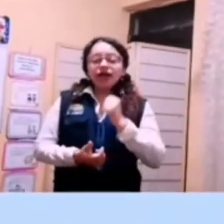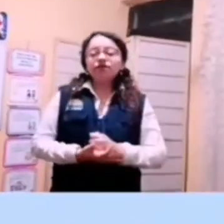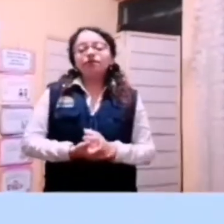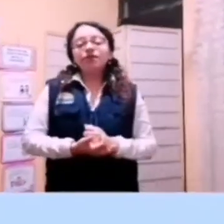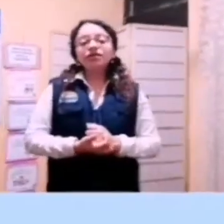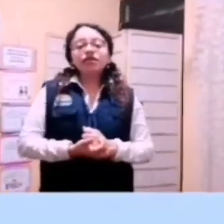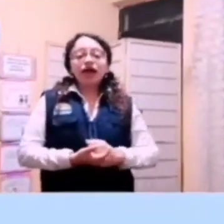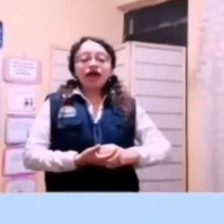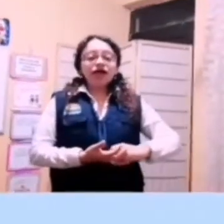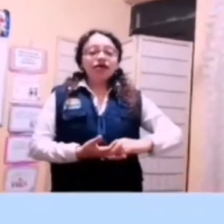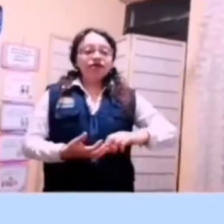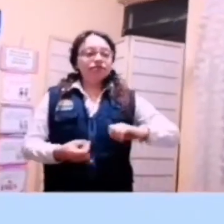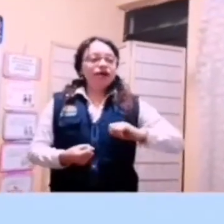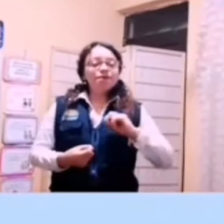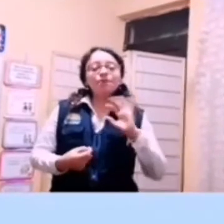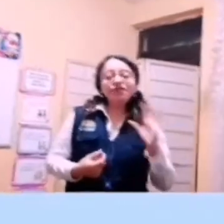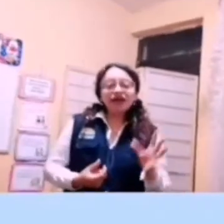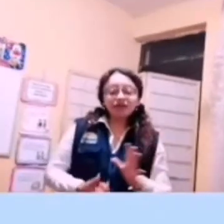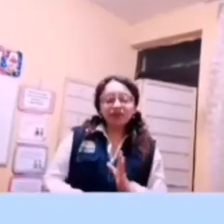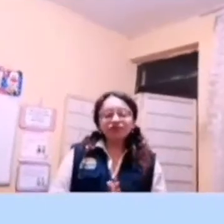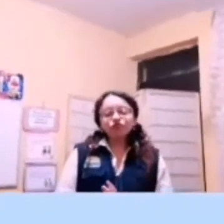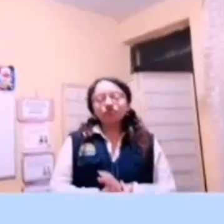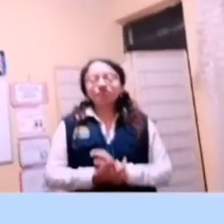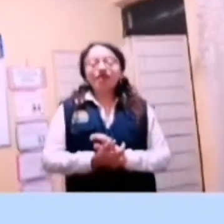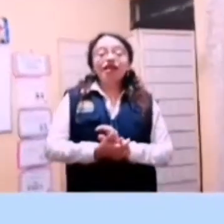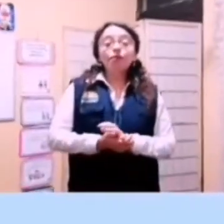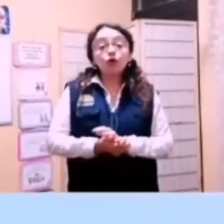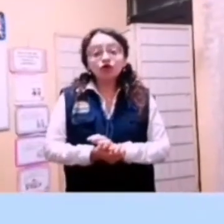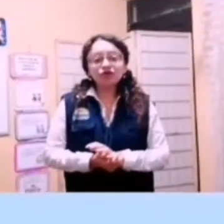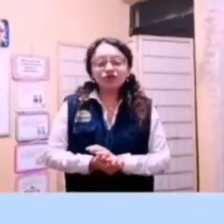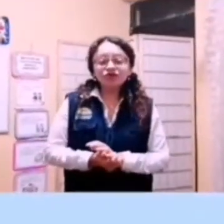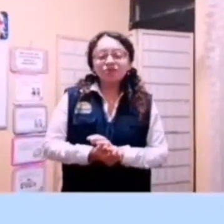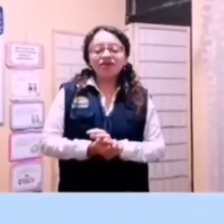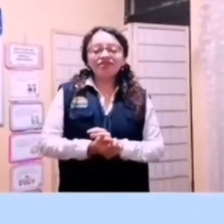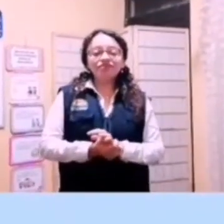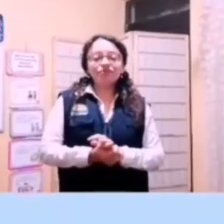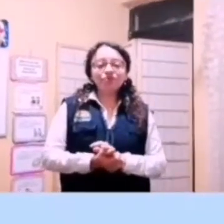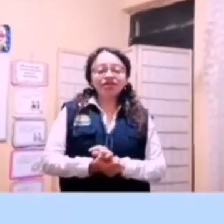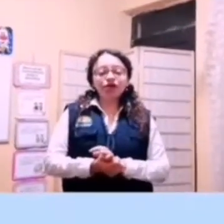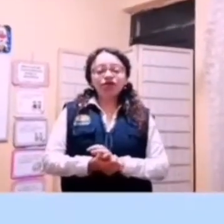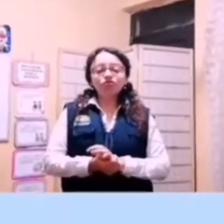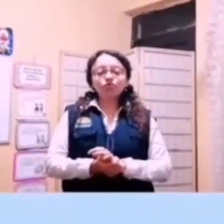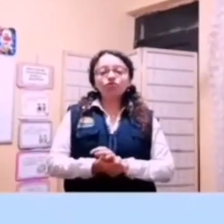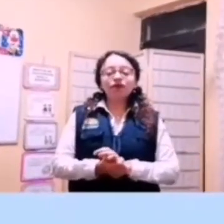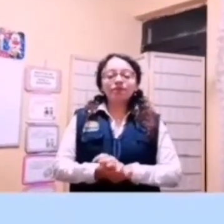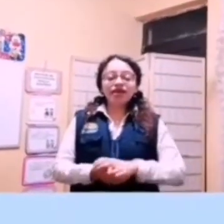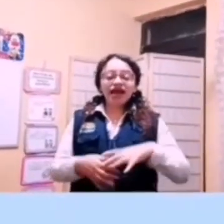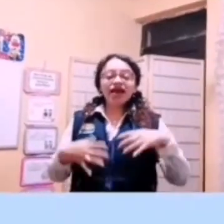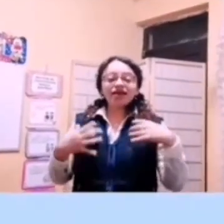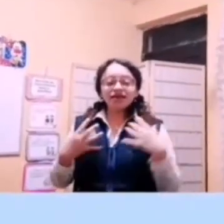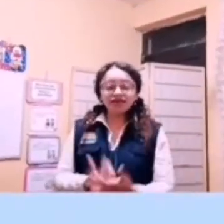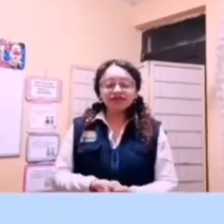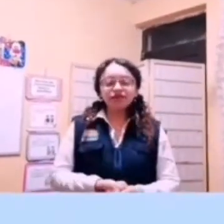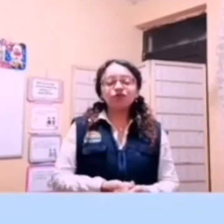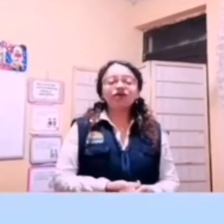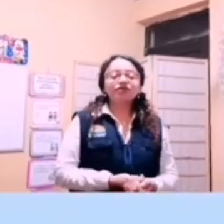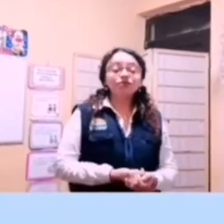De repente A ampliar Más nuestra labor ¿No? De padres de familia Ahora somos también Agentes educativos